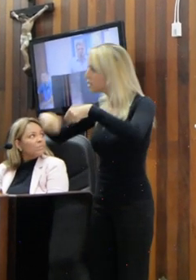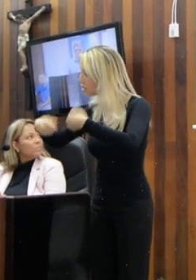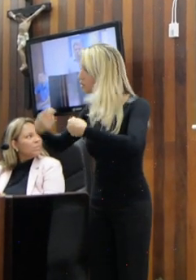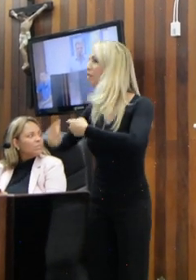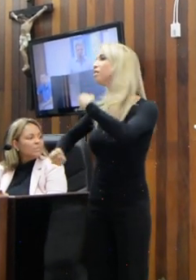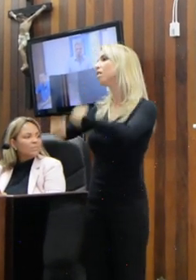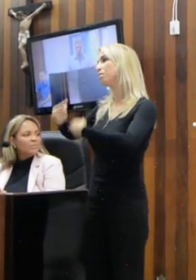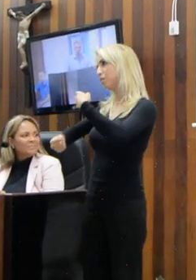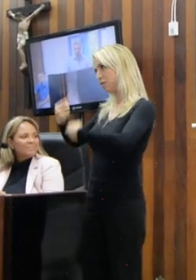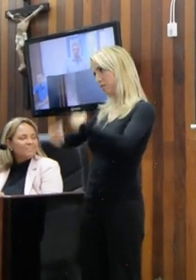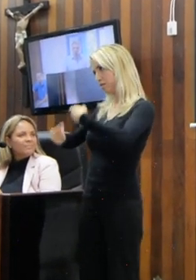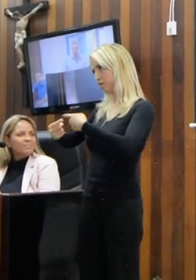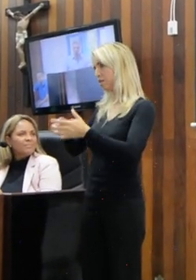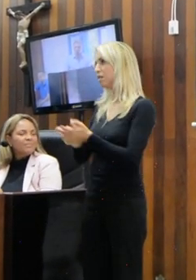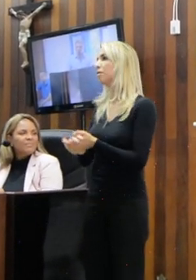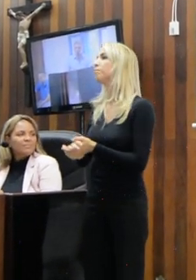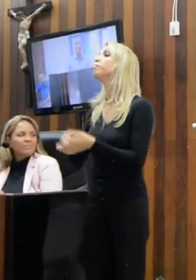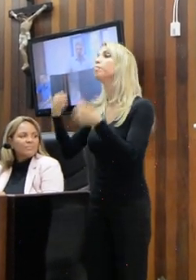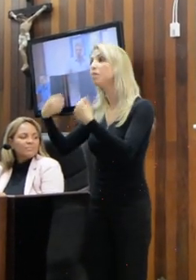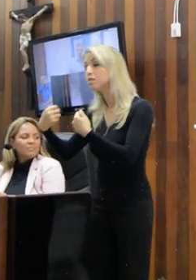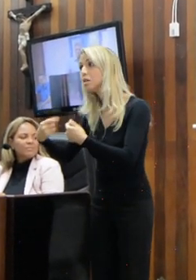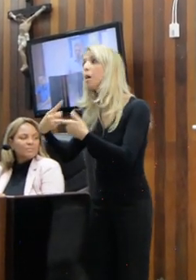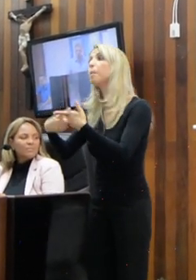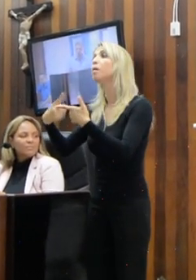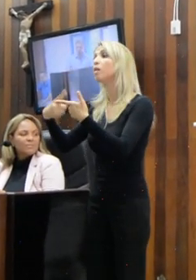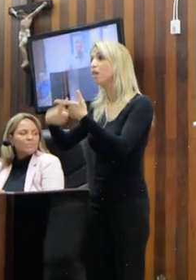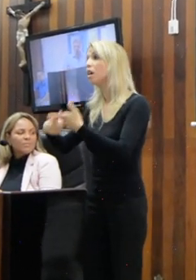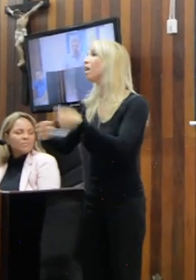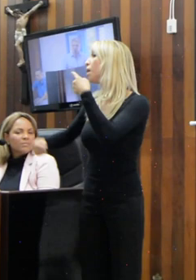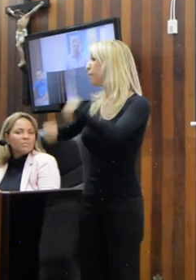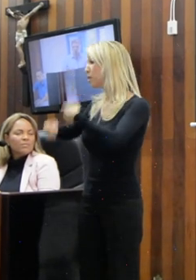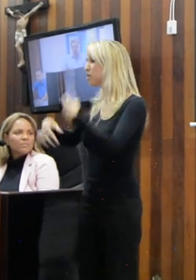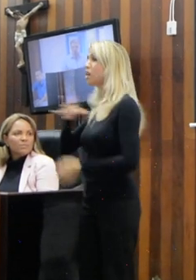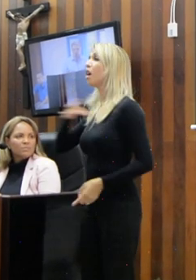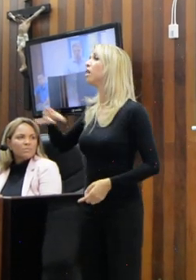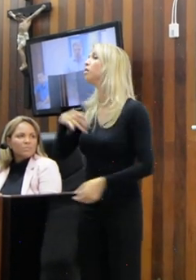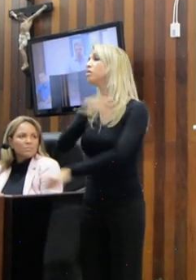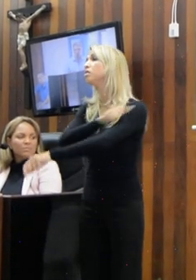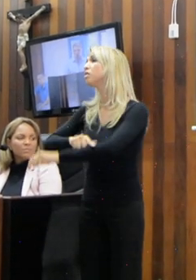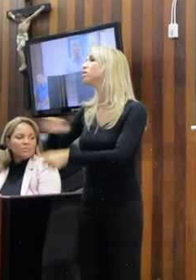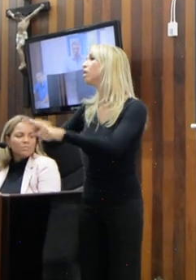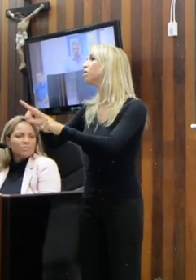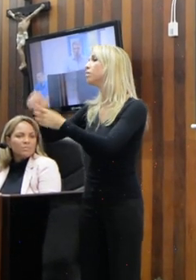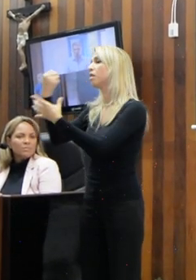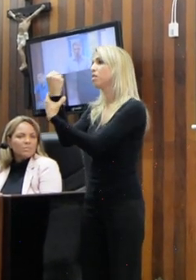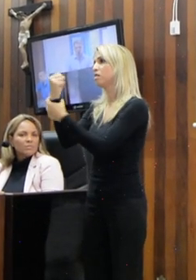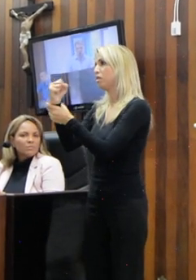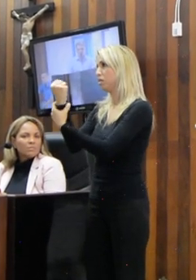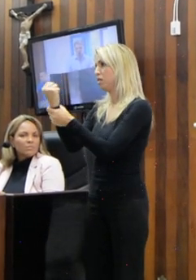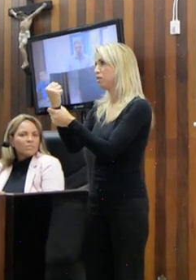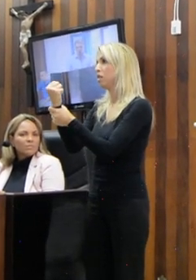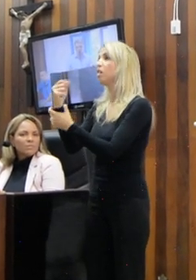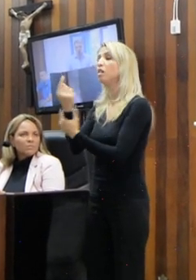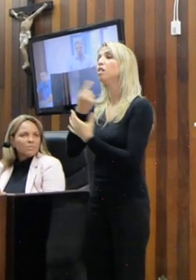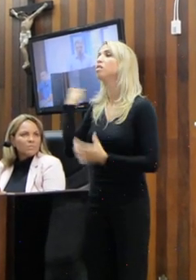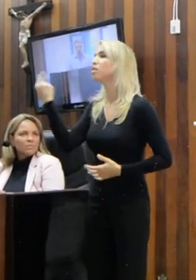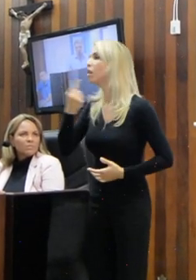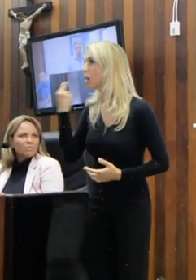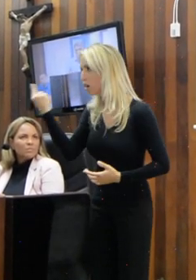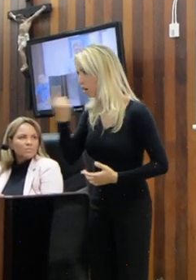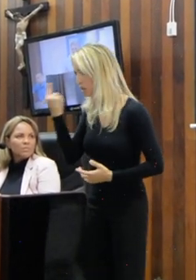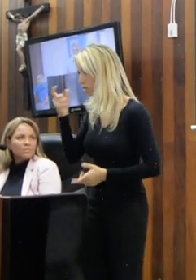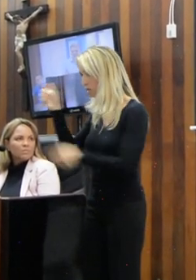da política, precisam da política para a sua saúde, para a sua educação, para a sua segurança. E nós, políticos, temos